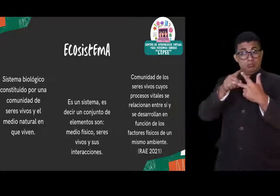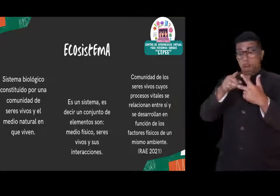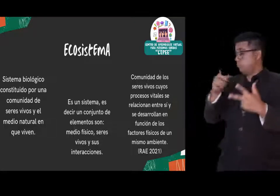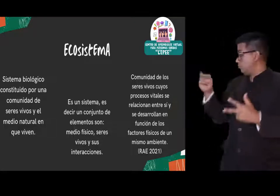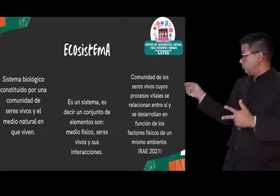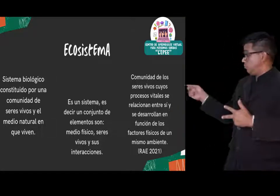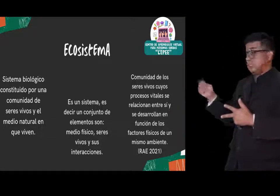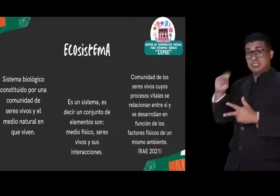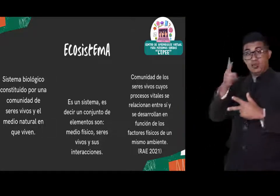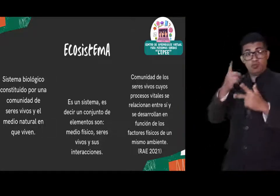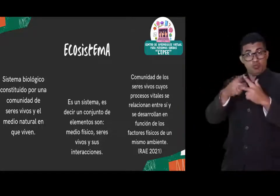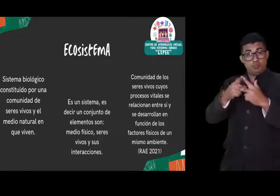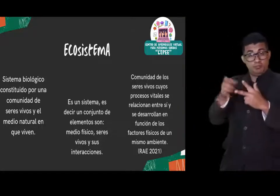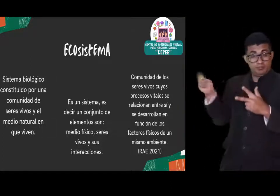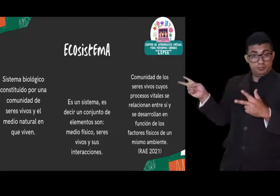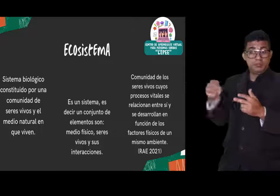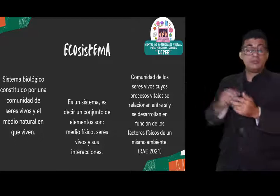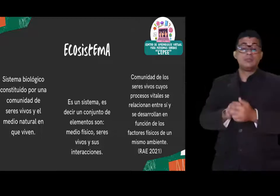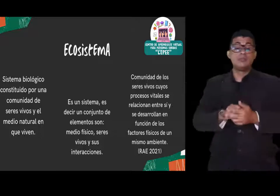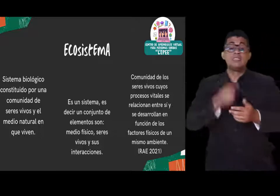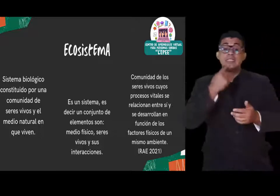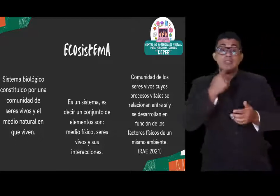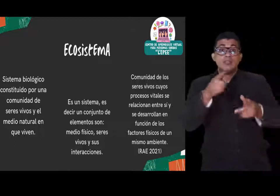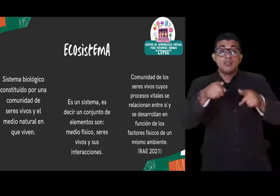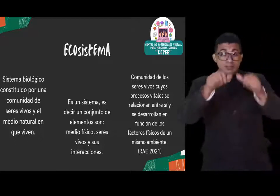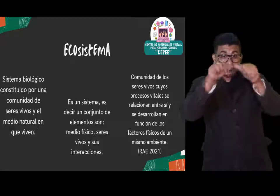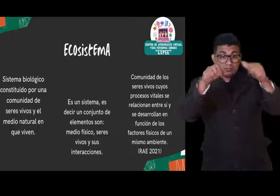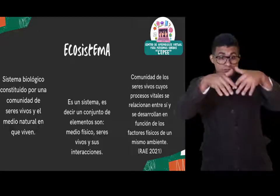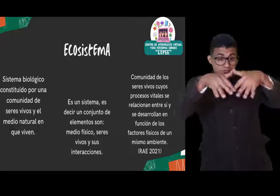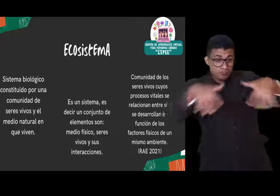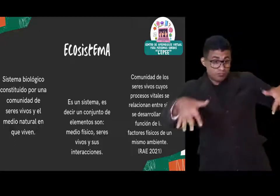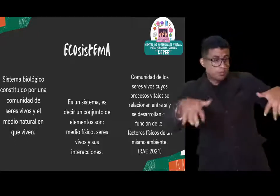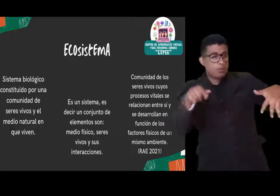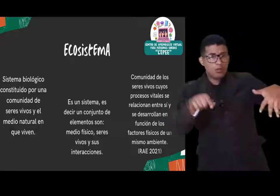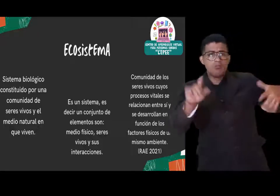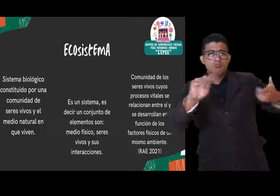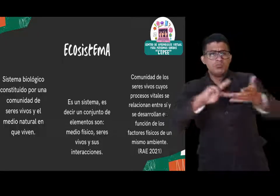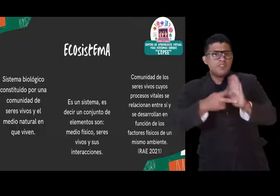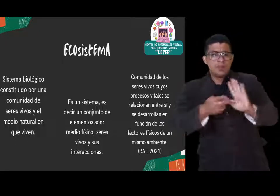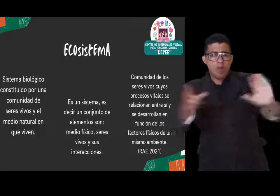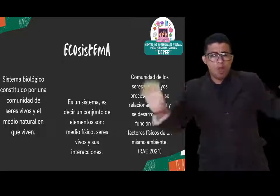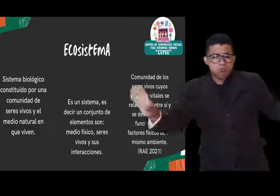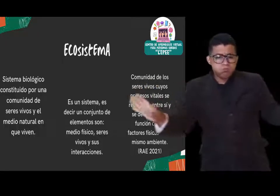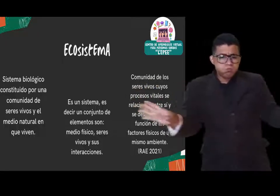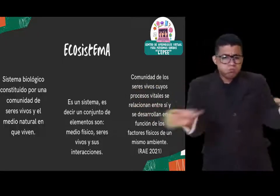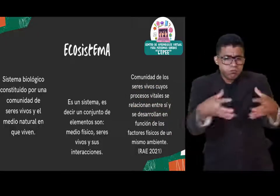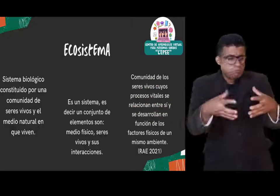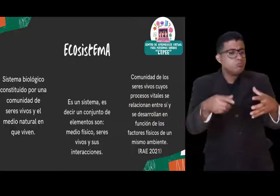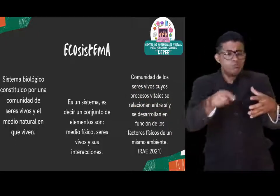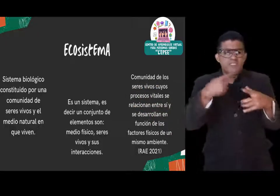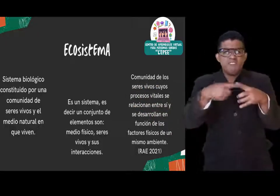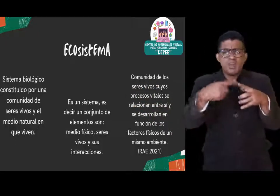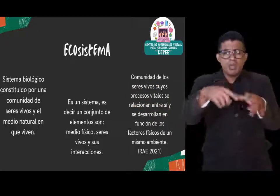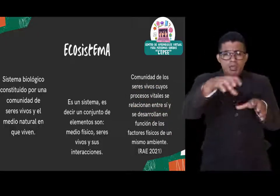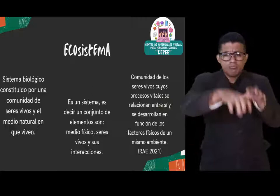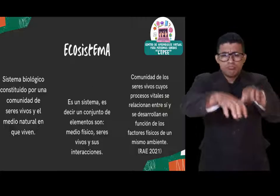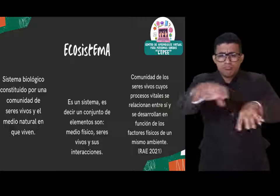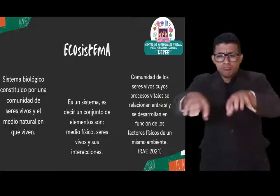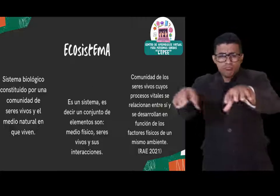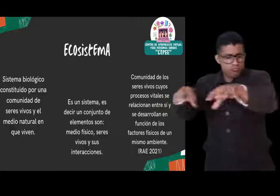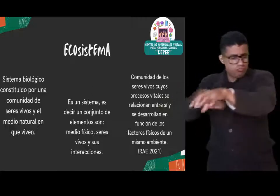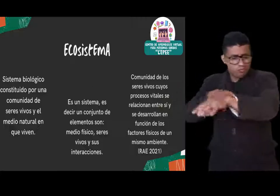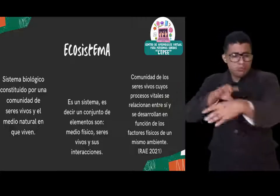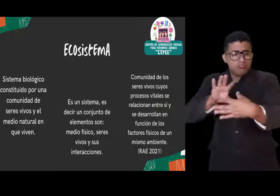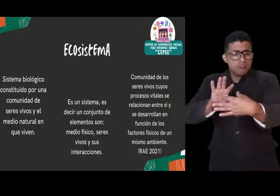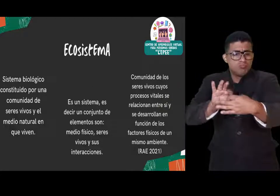el que está en el centro, dice que un ecosistema es un sistema, es decir, un conjunto de